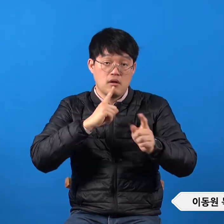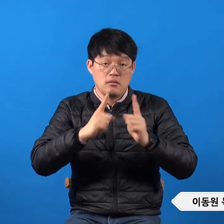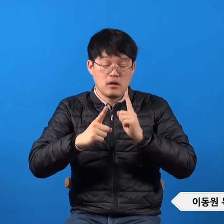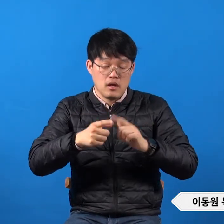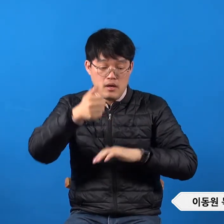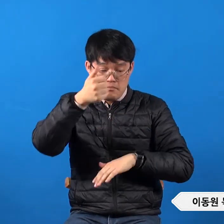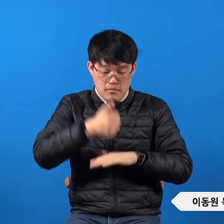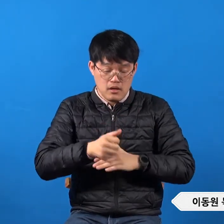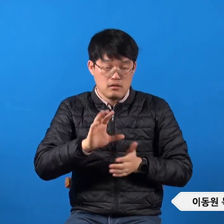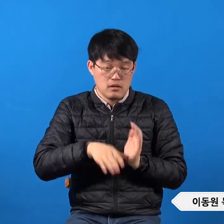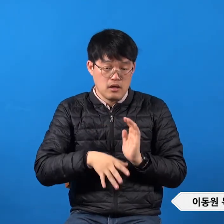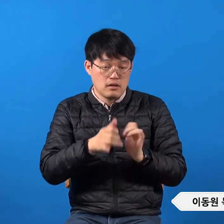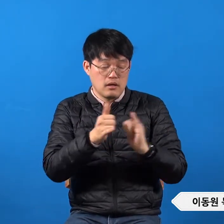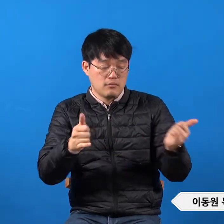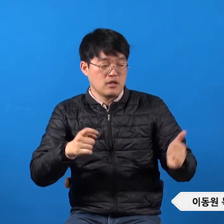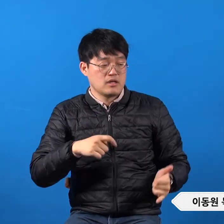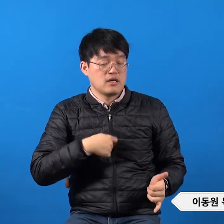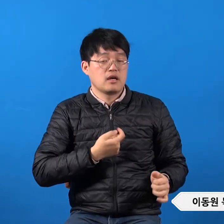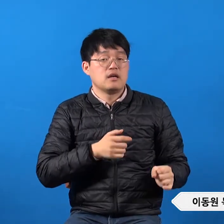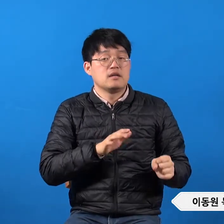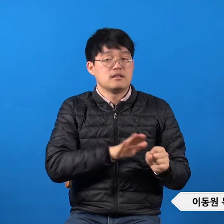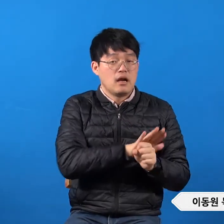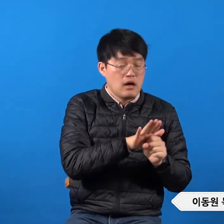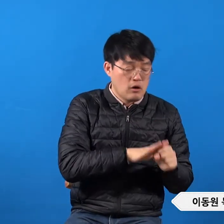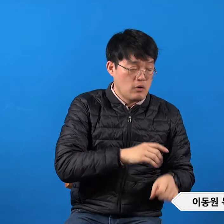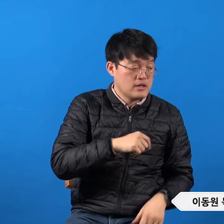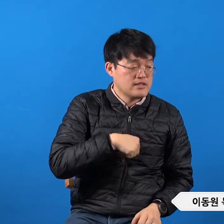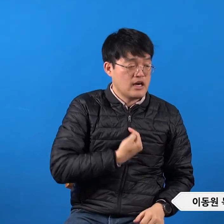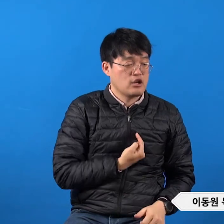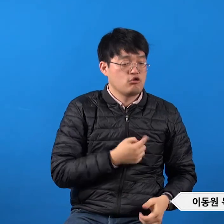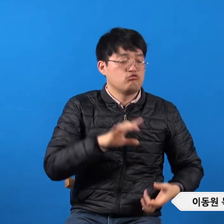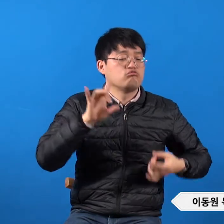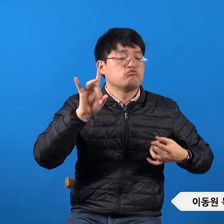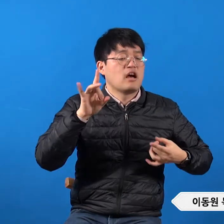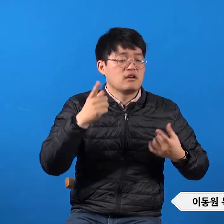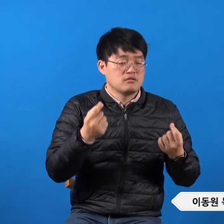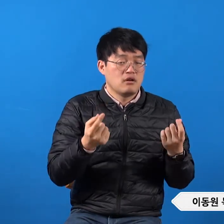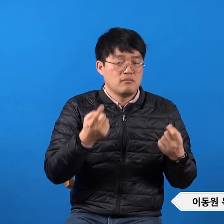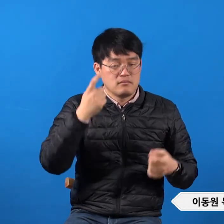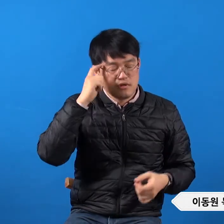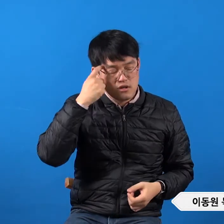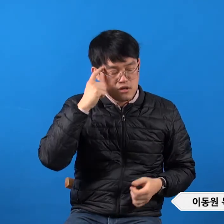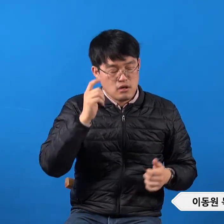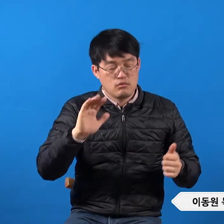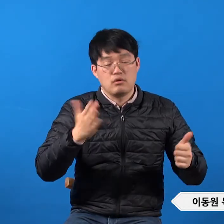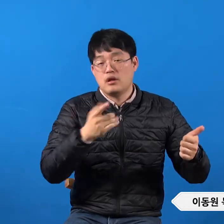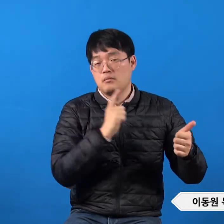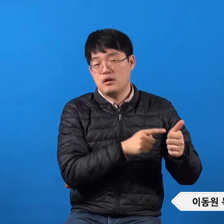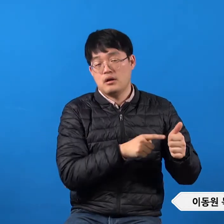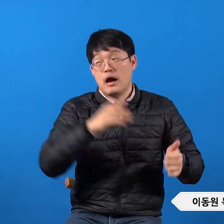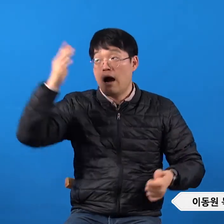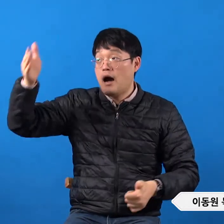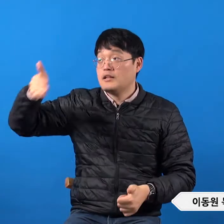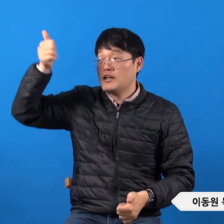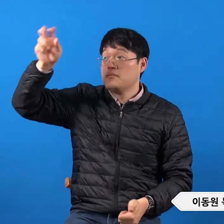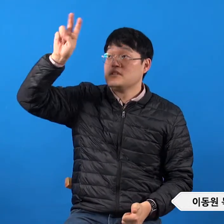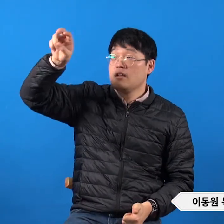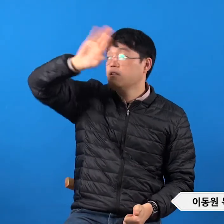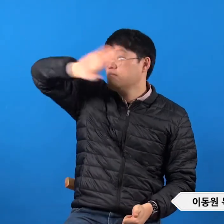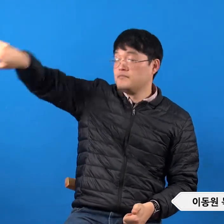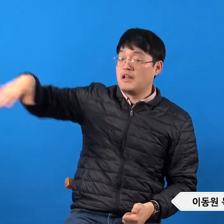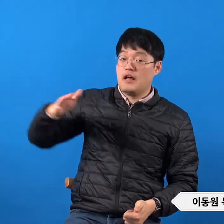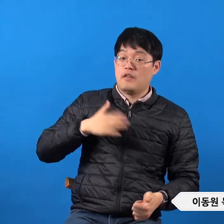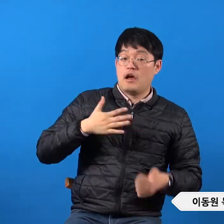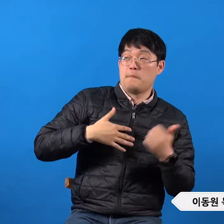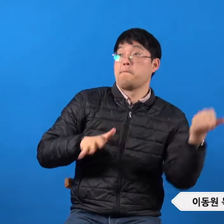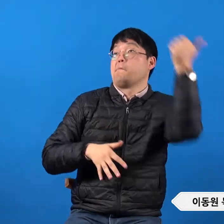말세에 사람들이 자기를 사랑하며 자기를 우상화할 것이다 이렇게 말합니다. 하나님의 자리에 내가